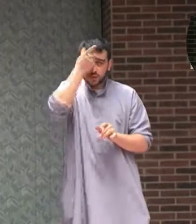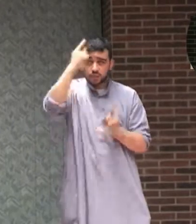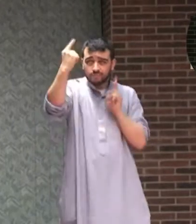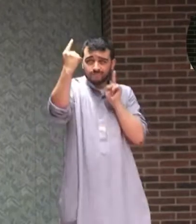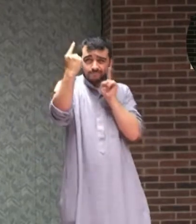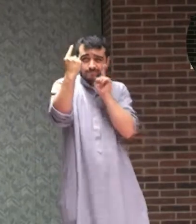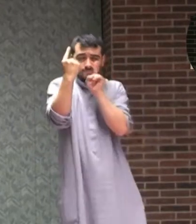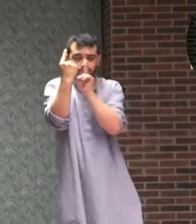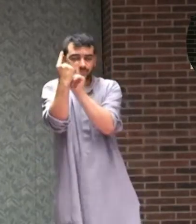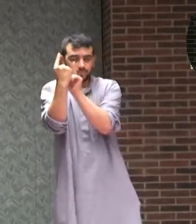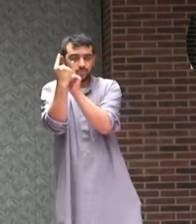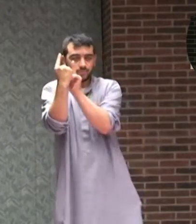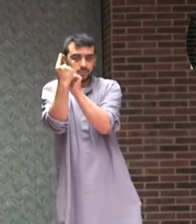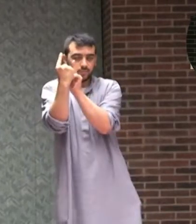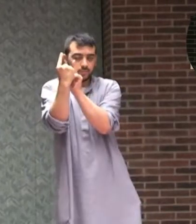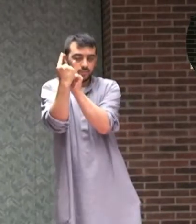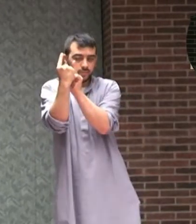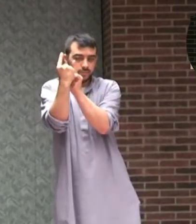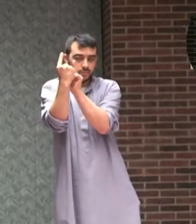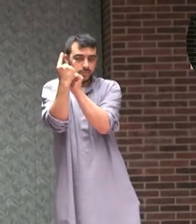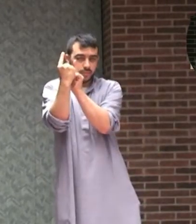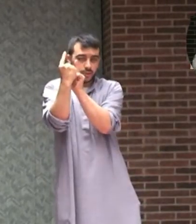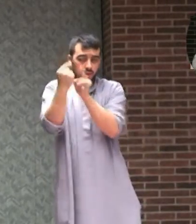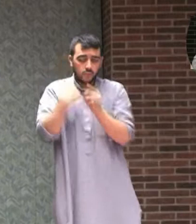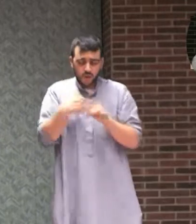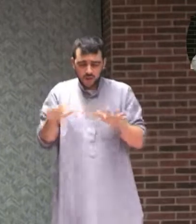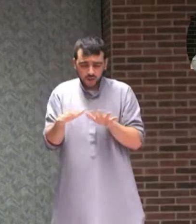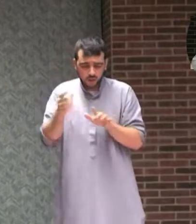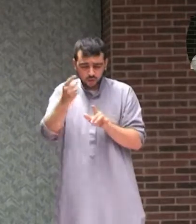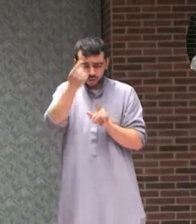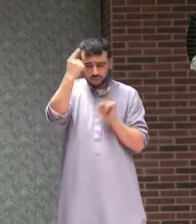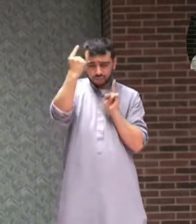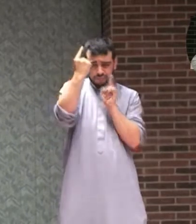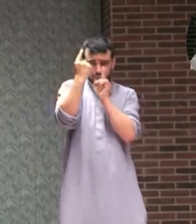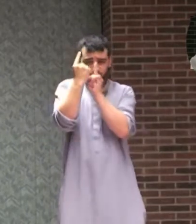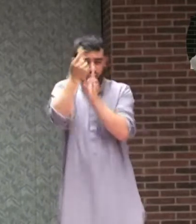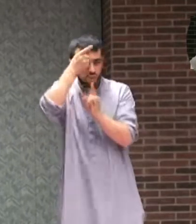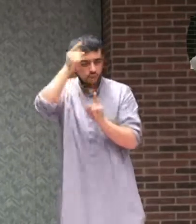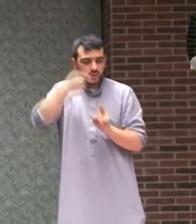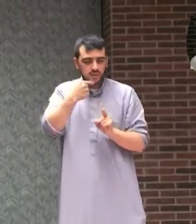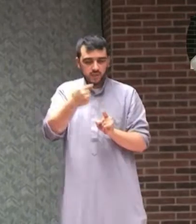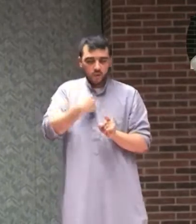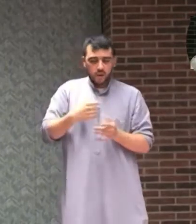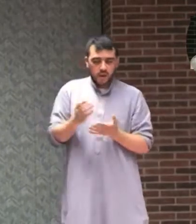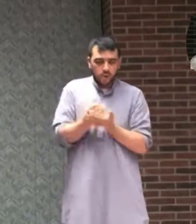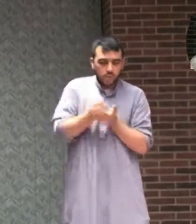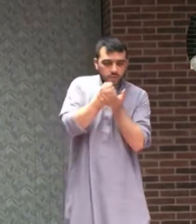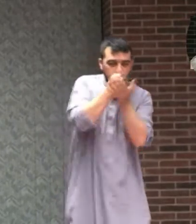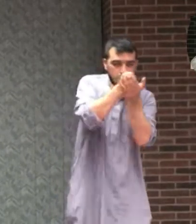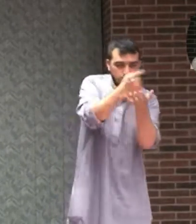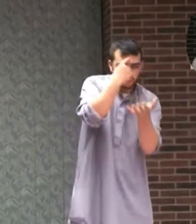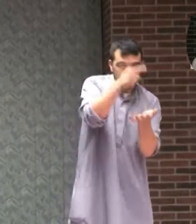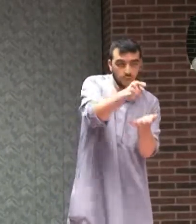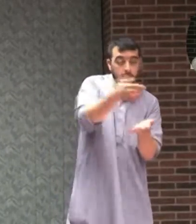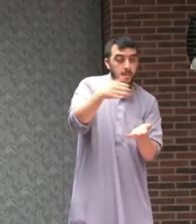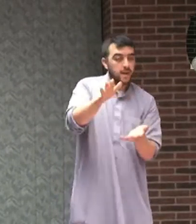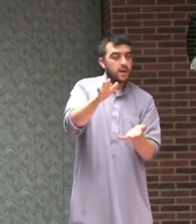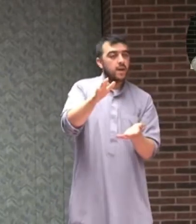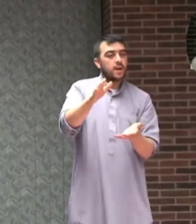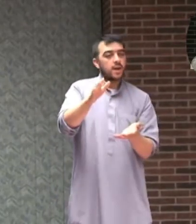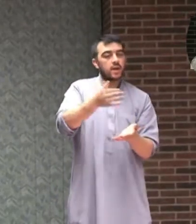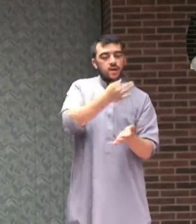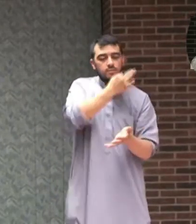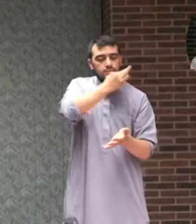rapprocher de son créateur, chaque action, Allah subhanahu wa ta'ala, chaque action revient à ce serviteur, à l'exception faite du